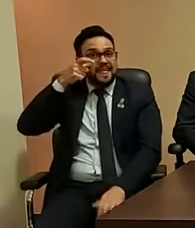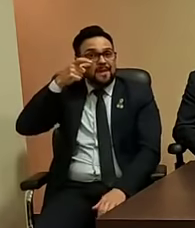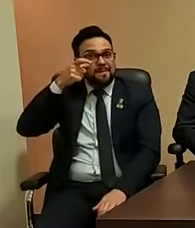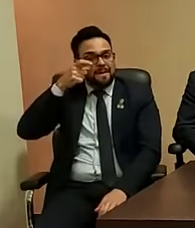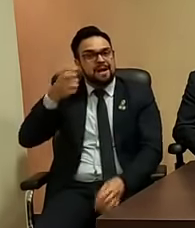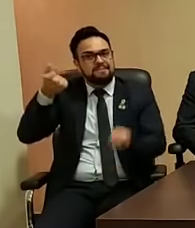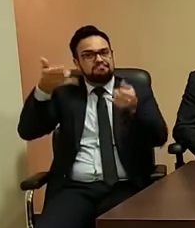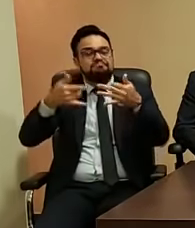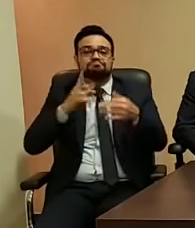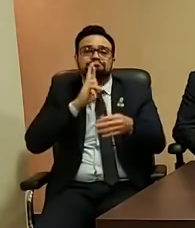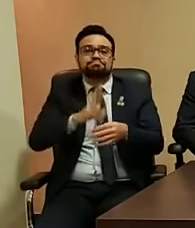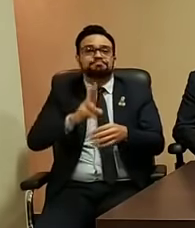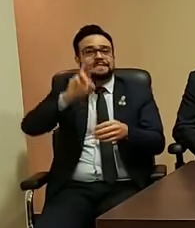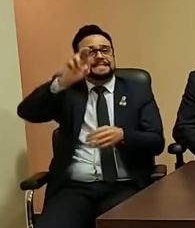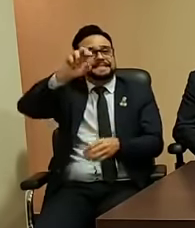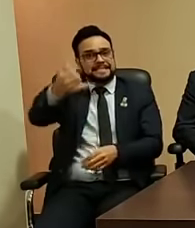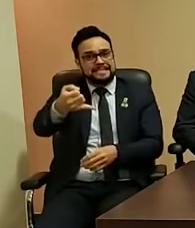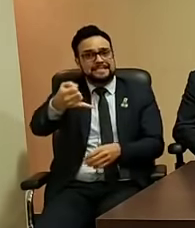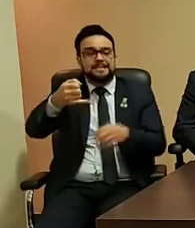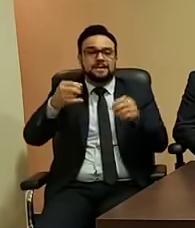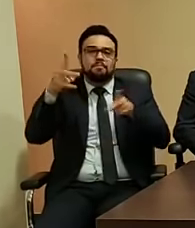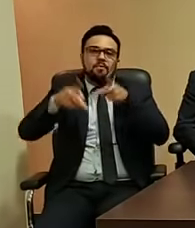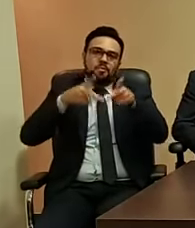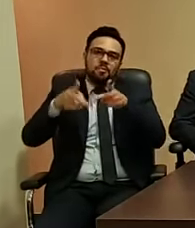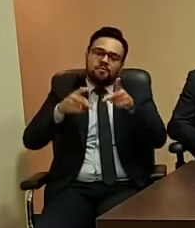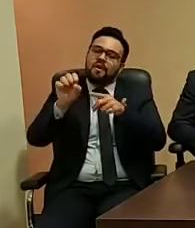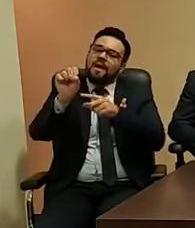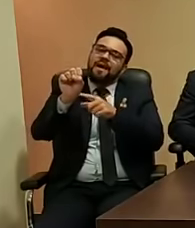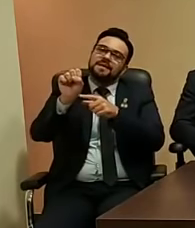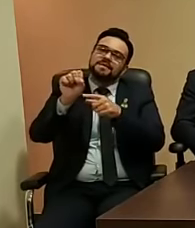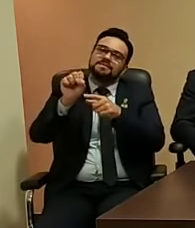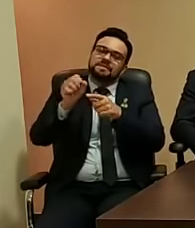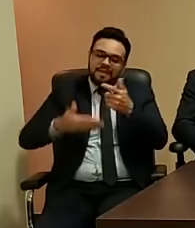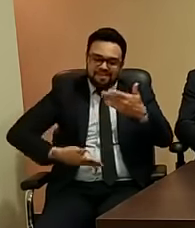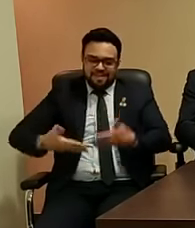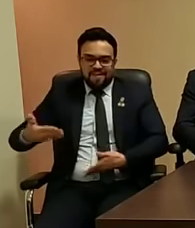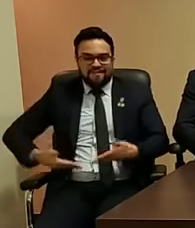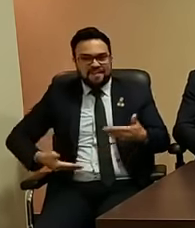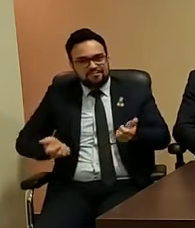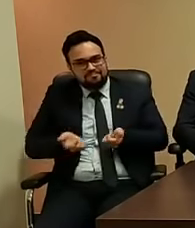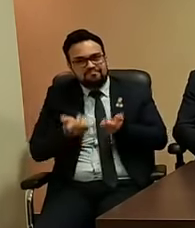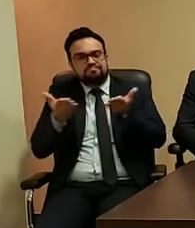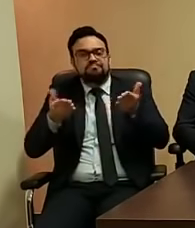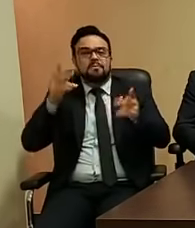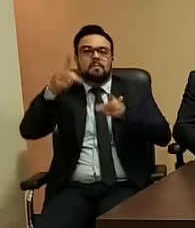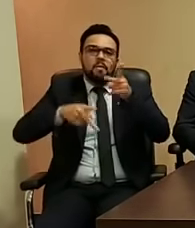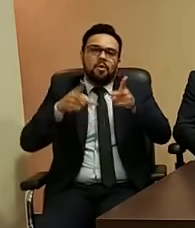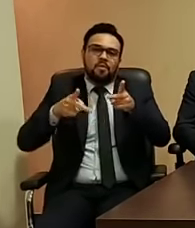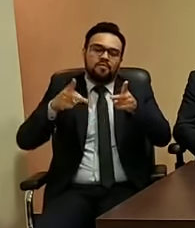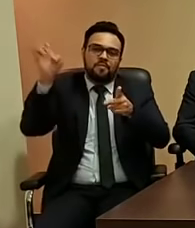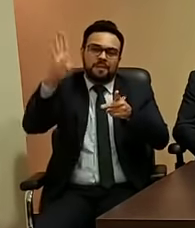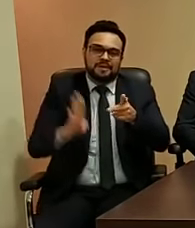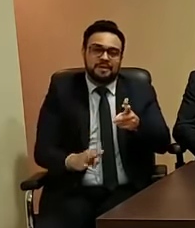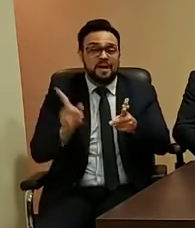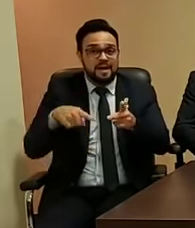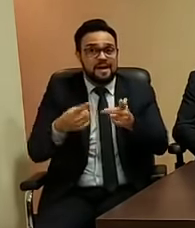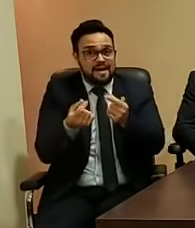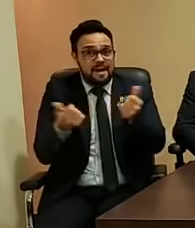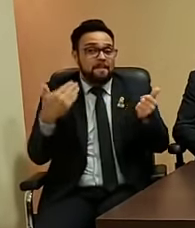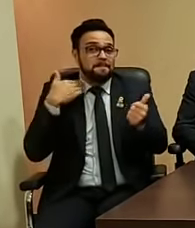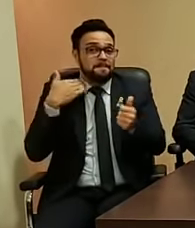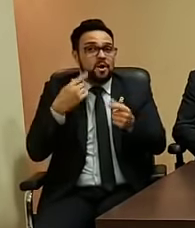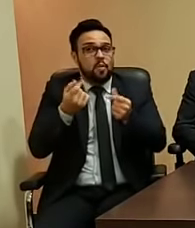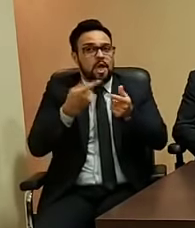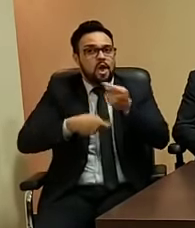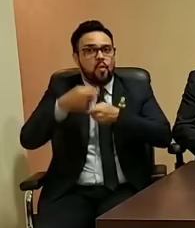está aqui para dizer sim para o povo, e S de a serviço do povo brasileiro. Nós somos um banco de desenvolvimento econômico e social, e a